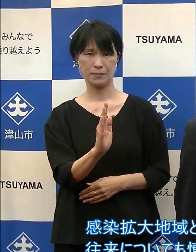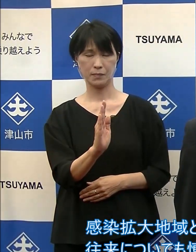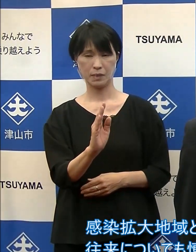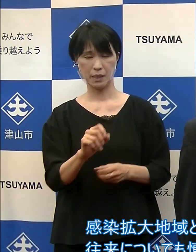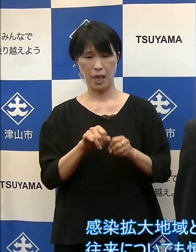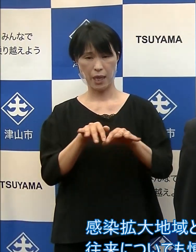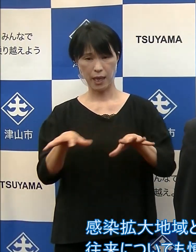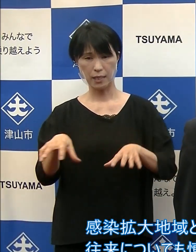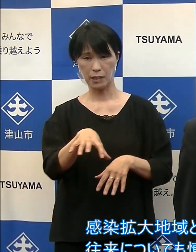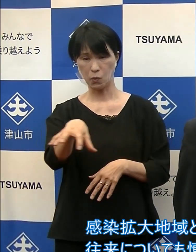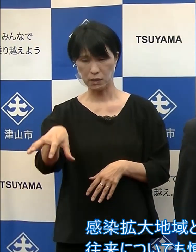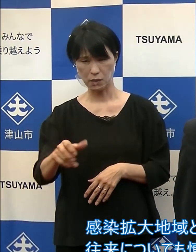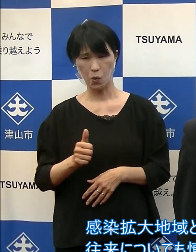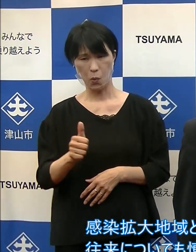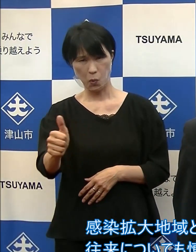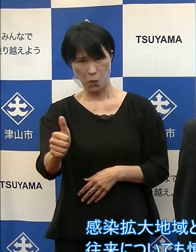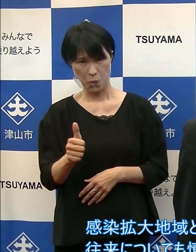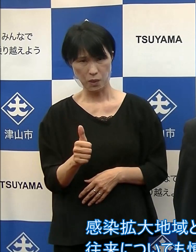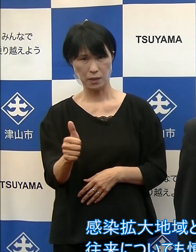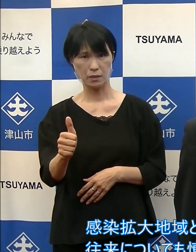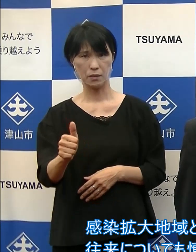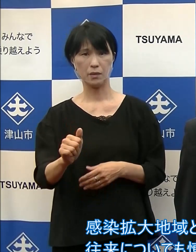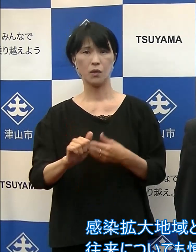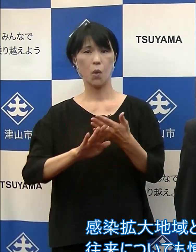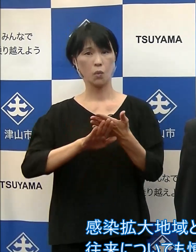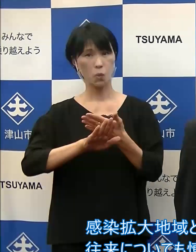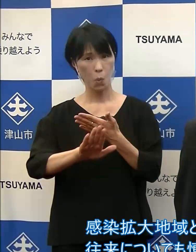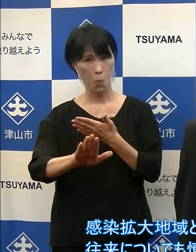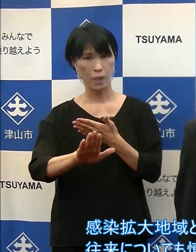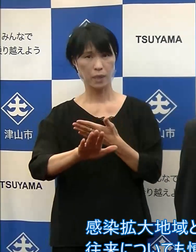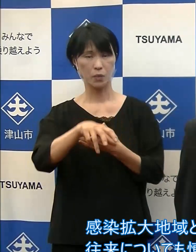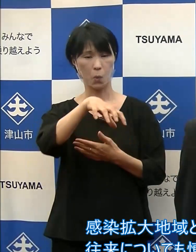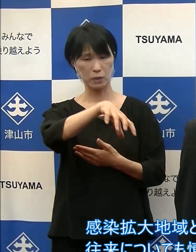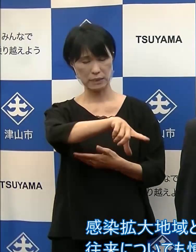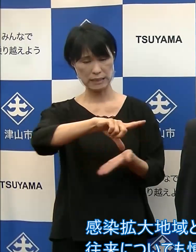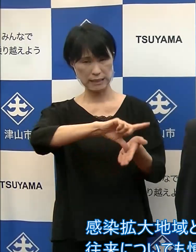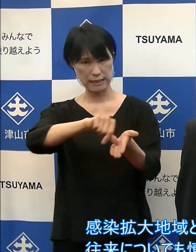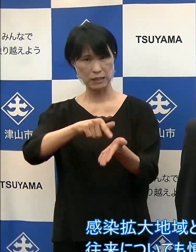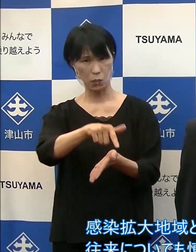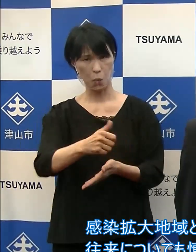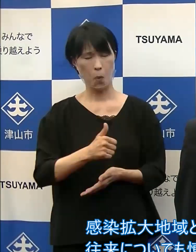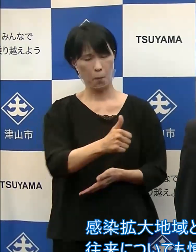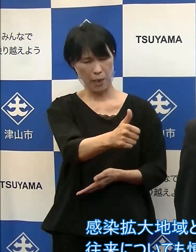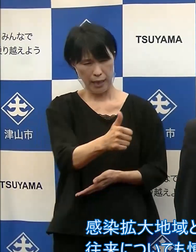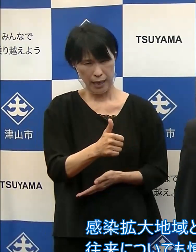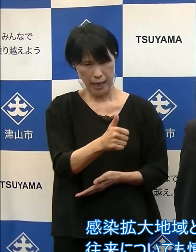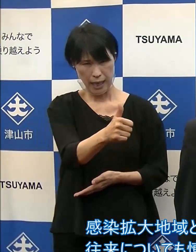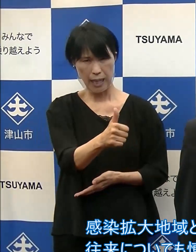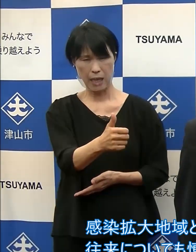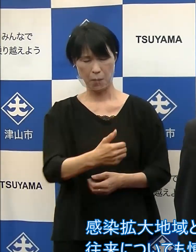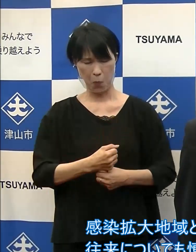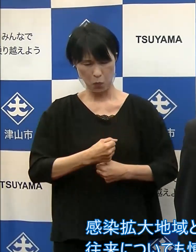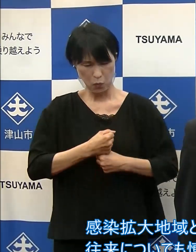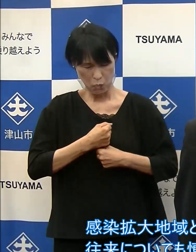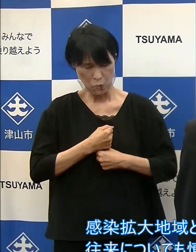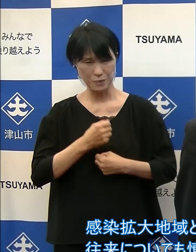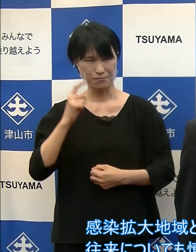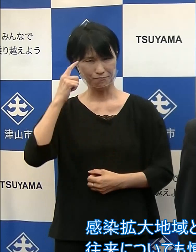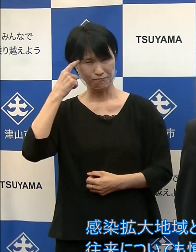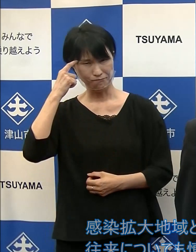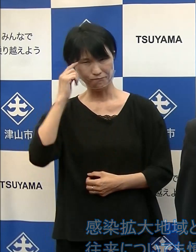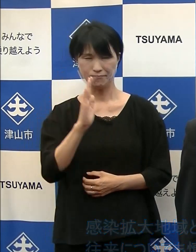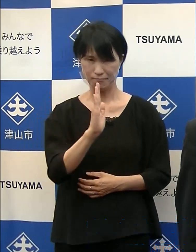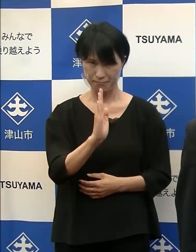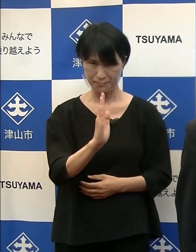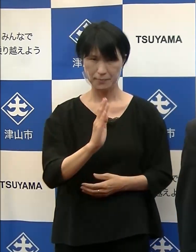染拡大地域との往来は避け、その他の地域との往来についても慎重に検討して